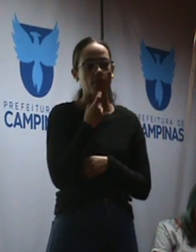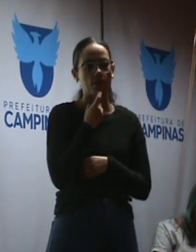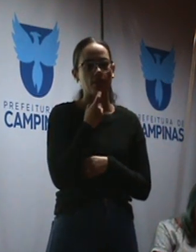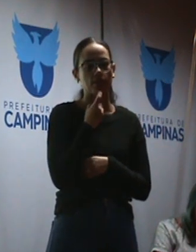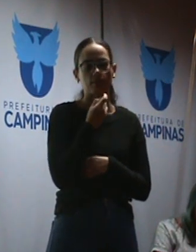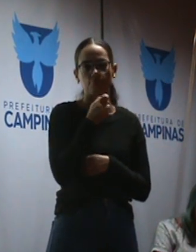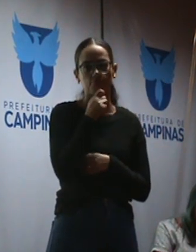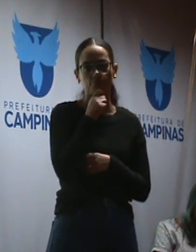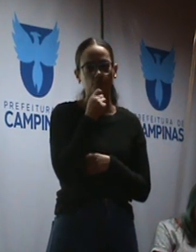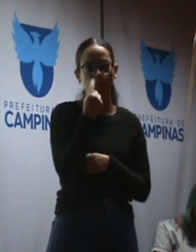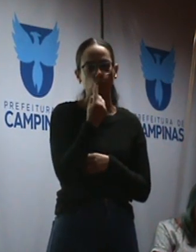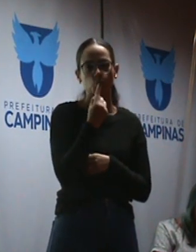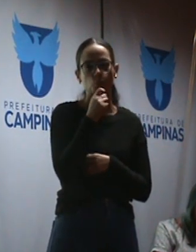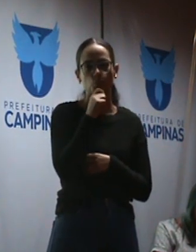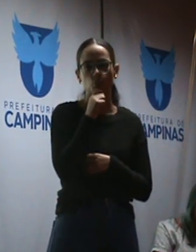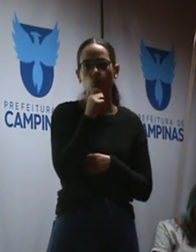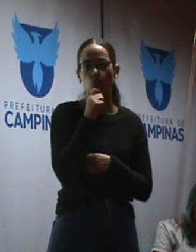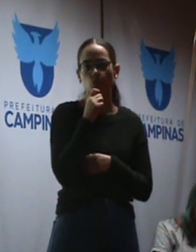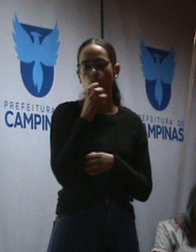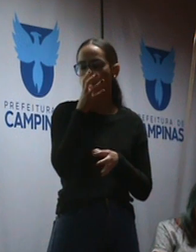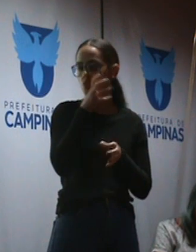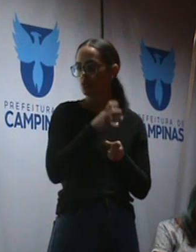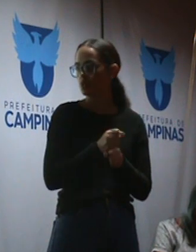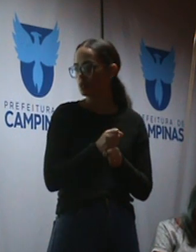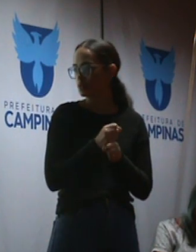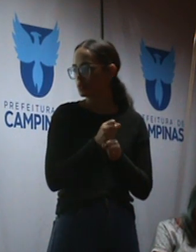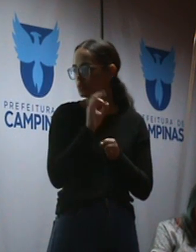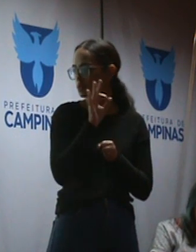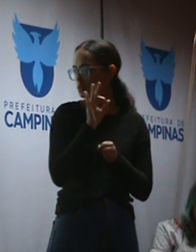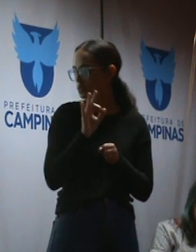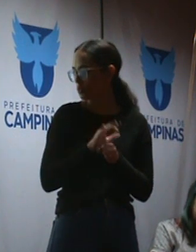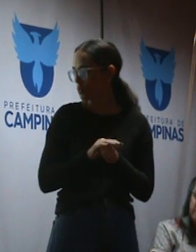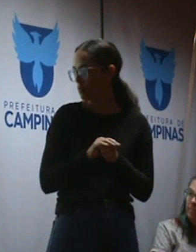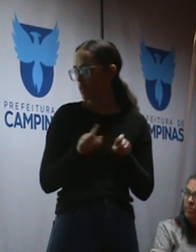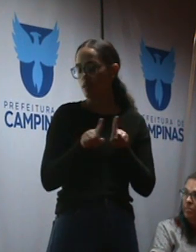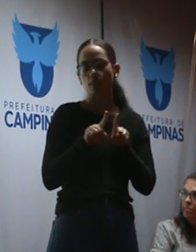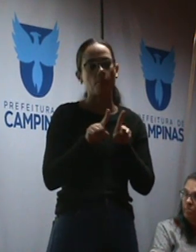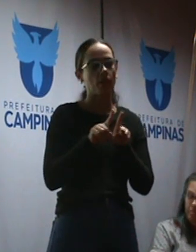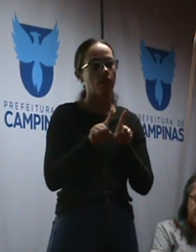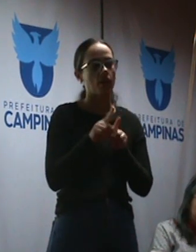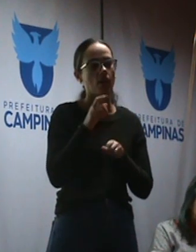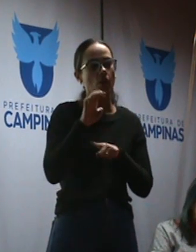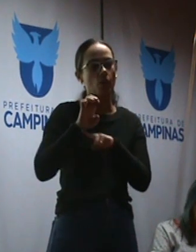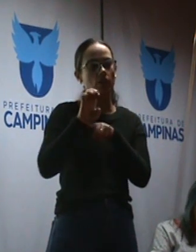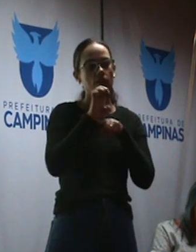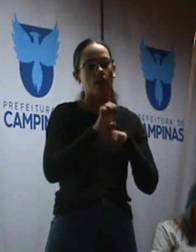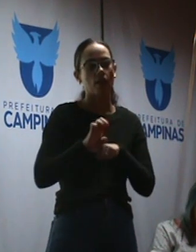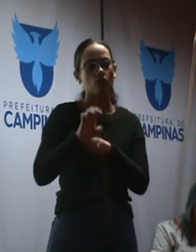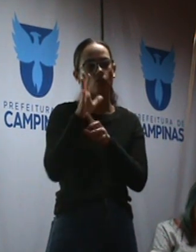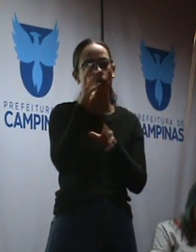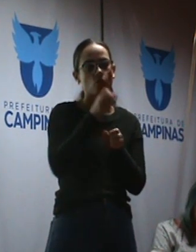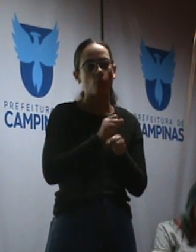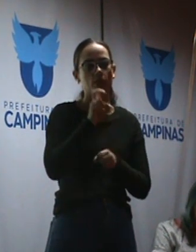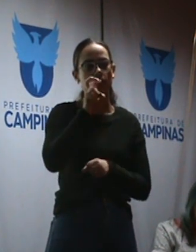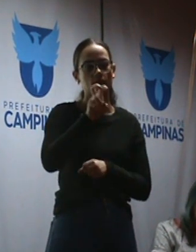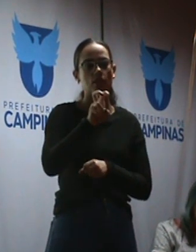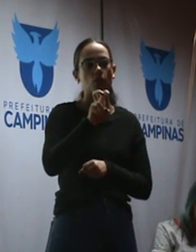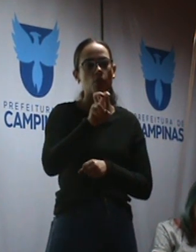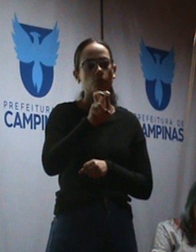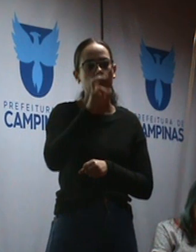Mais à frente eu vou detalhar aqui do nível municipal. O estado está em torno de 5 casos para cada 100 mil habitantes.